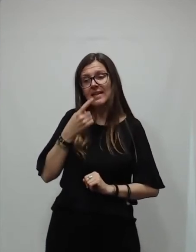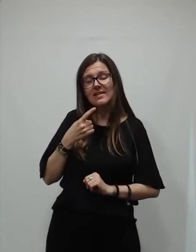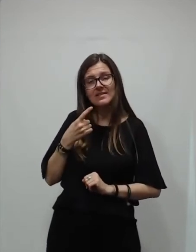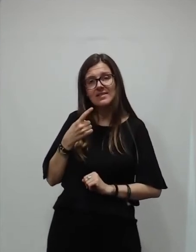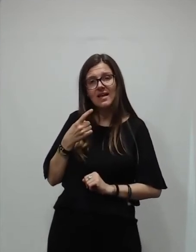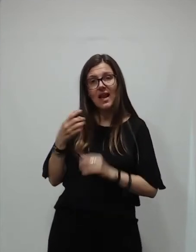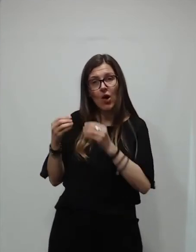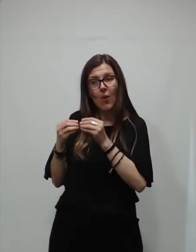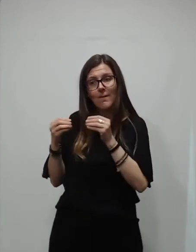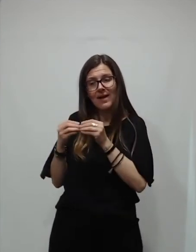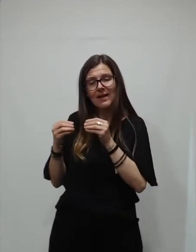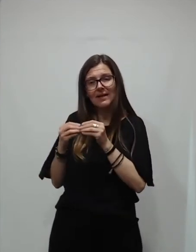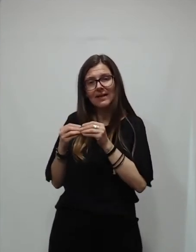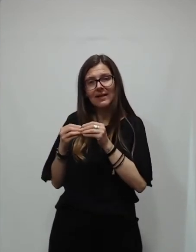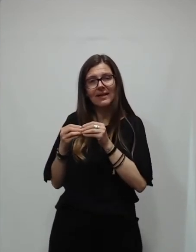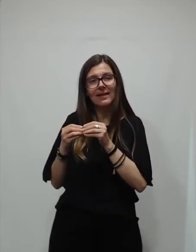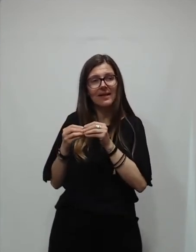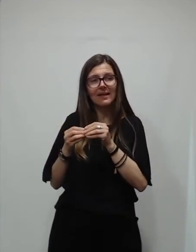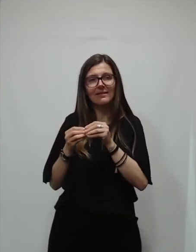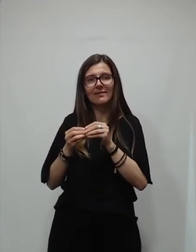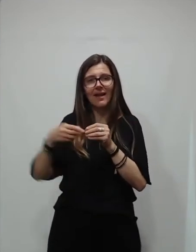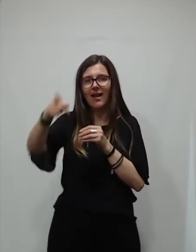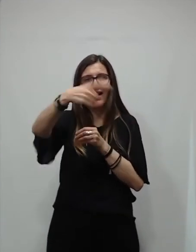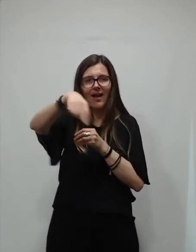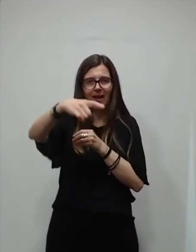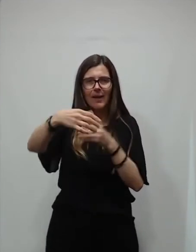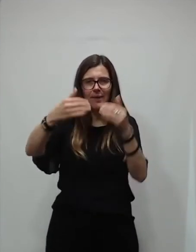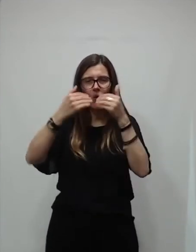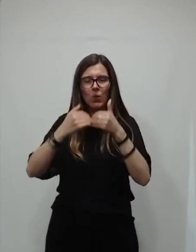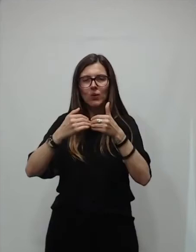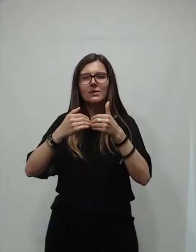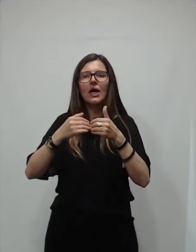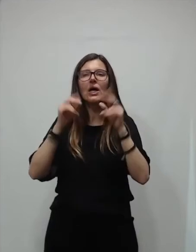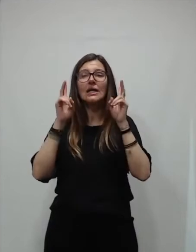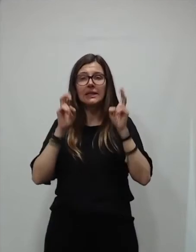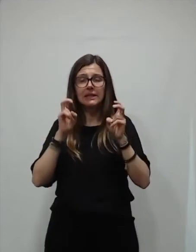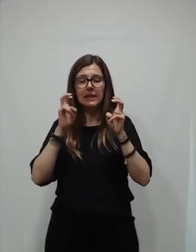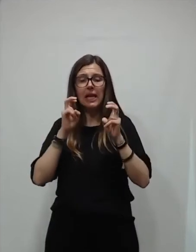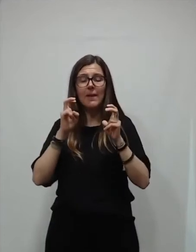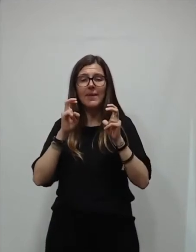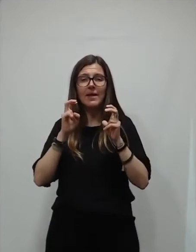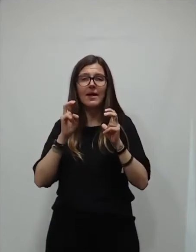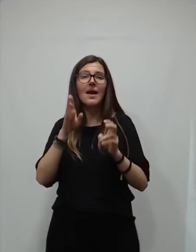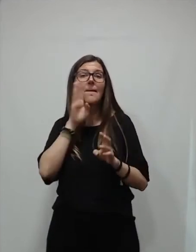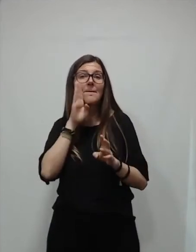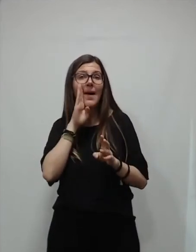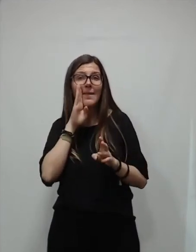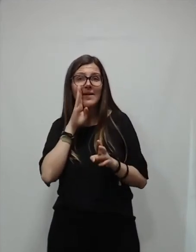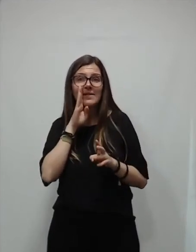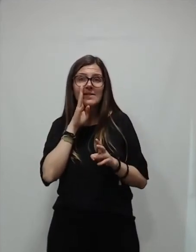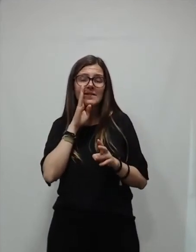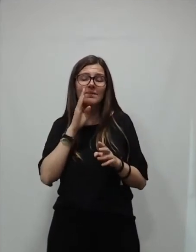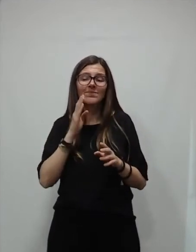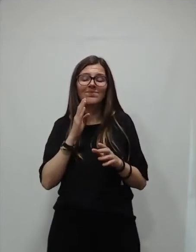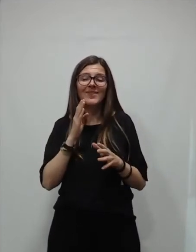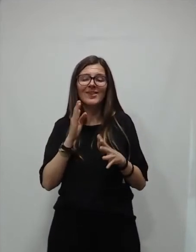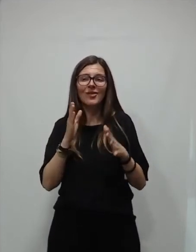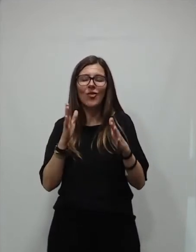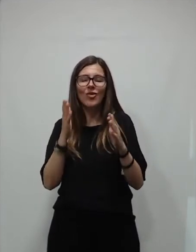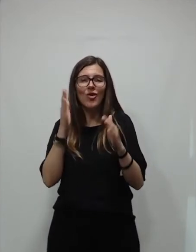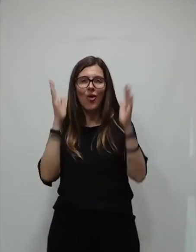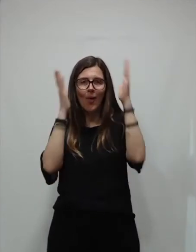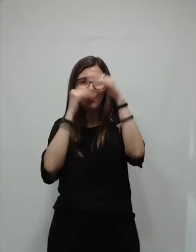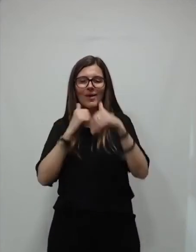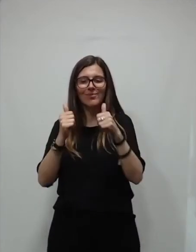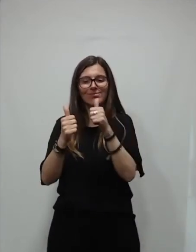de las mujeres privadas de sus hijos por crisis, es interesantísimo, porque además la ley de salud mental no tiene